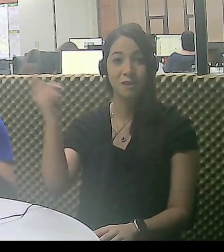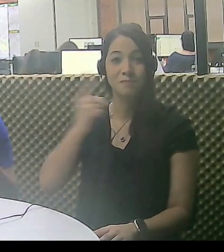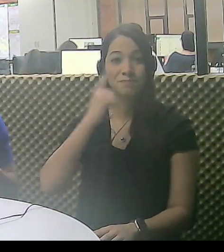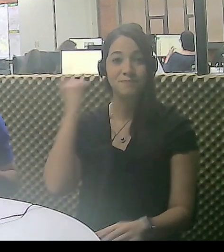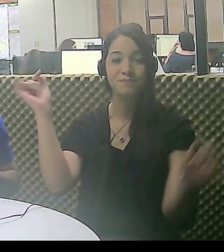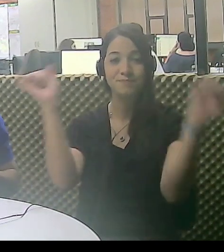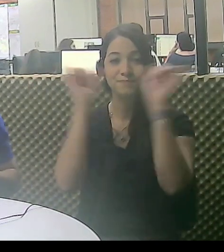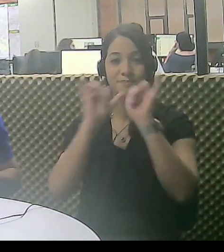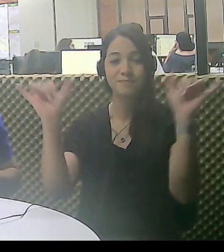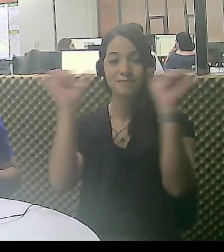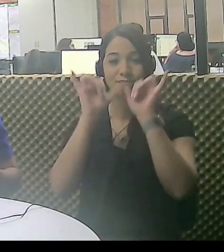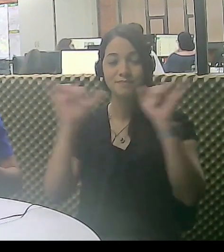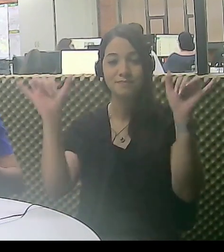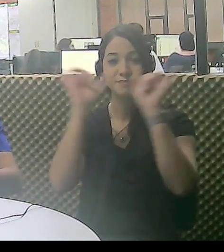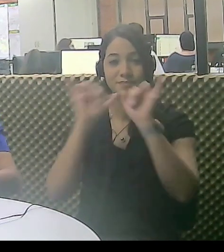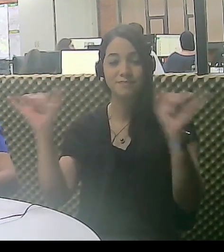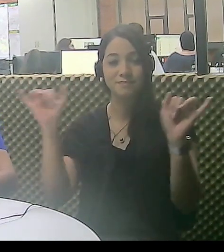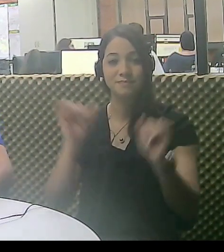Giro de